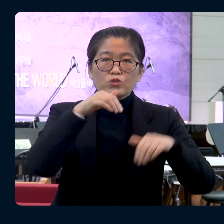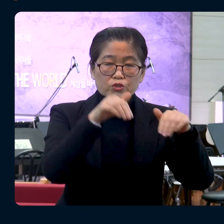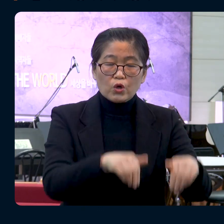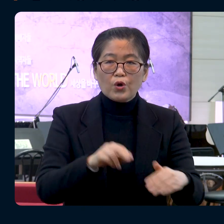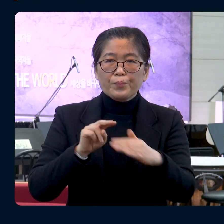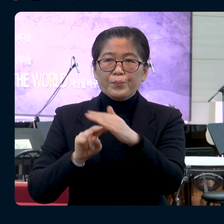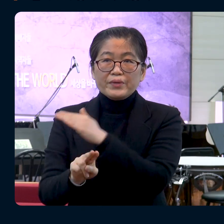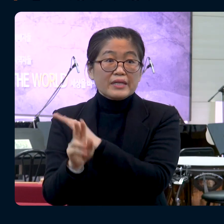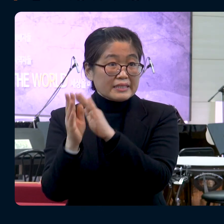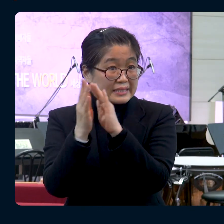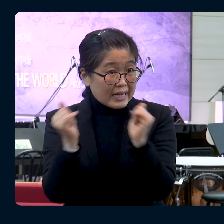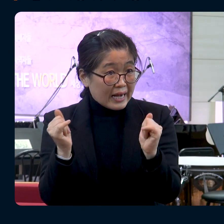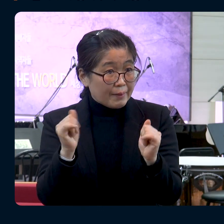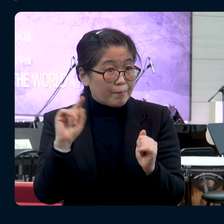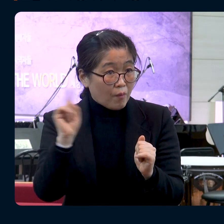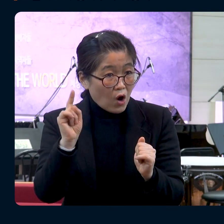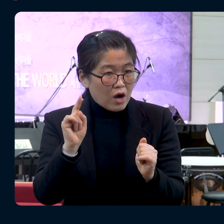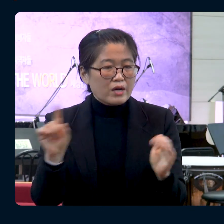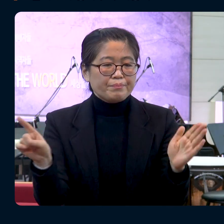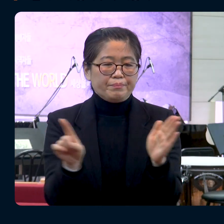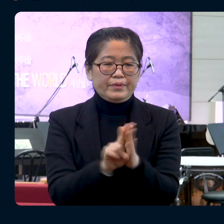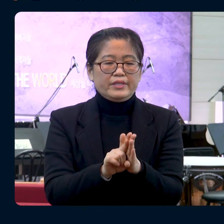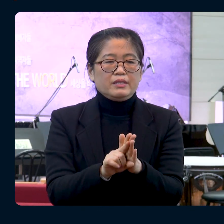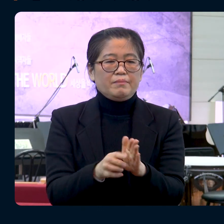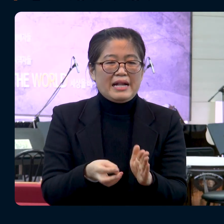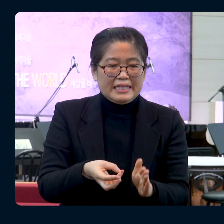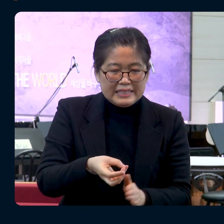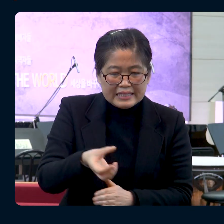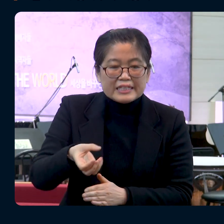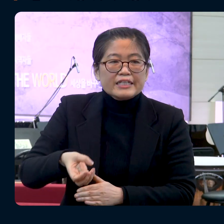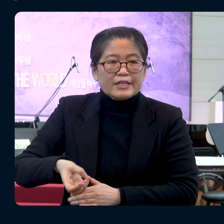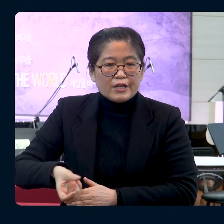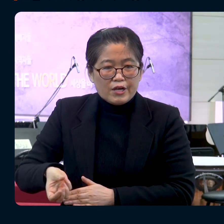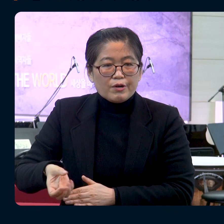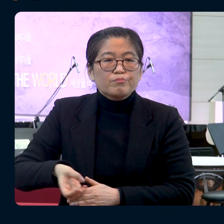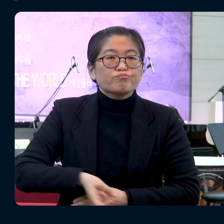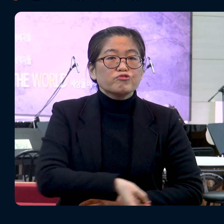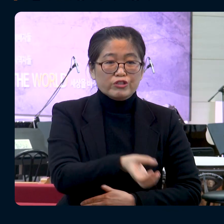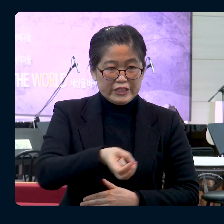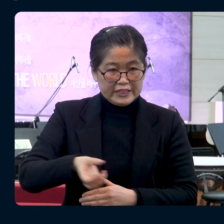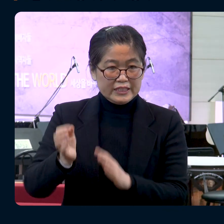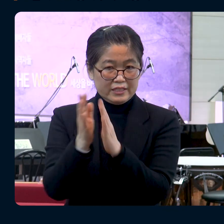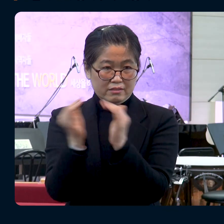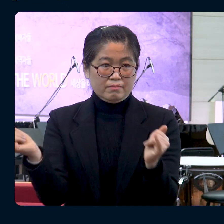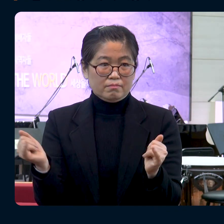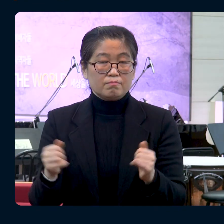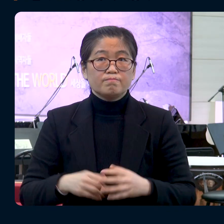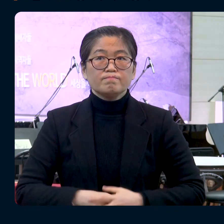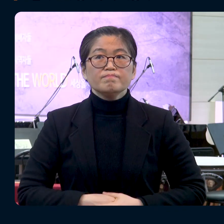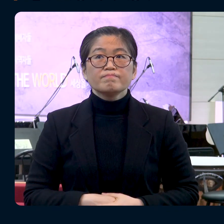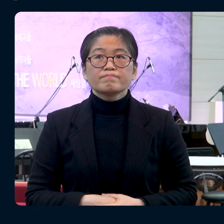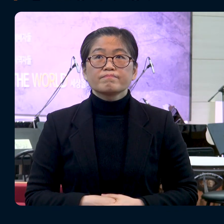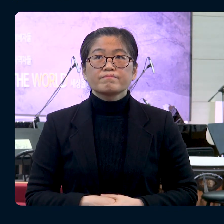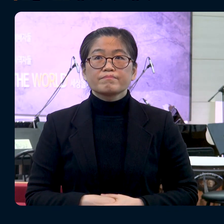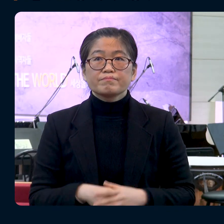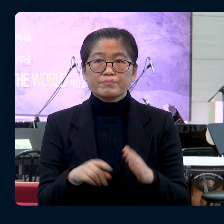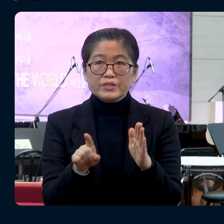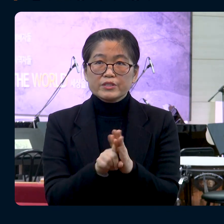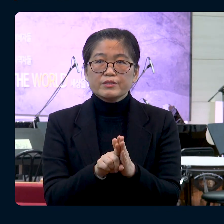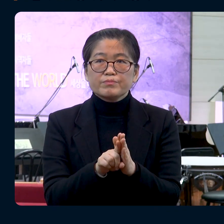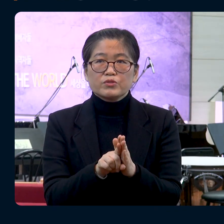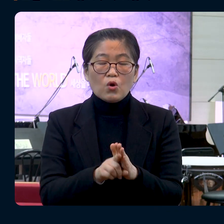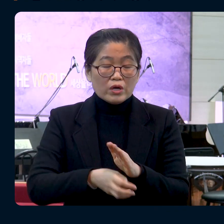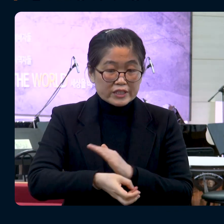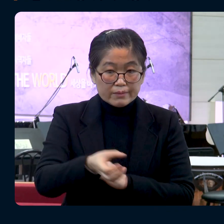의로운 종 비전의 사람은 믿음으로 씨를 뿌리는 사람입니다 하는 거죠. 주님의 의로운 종 비전의 사람은